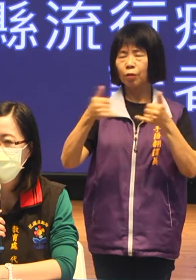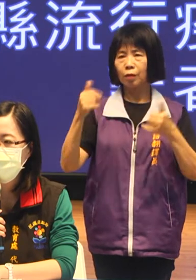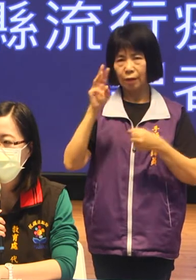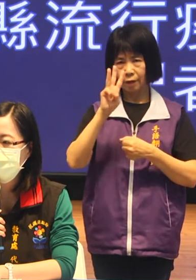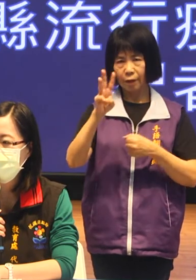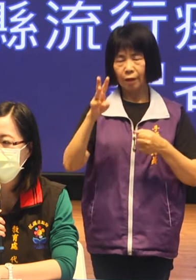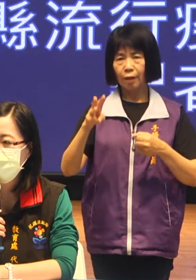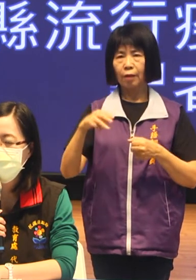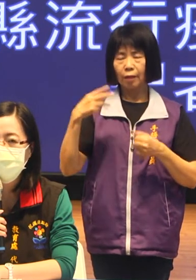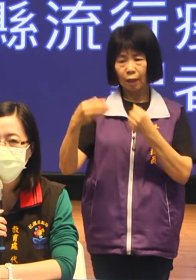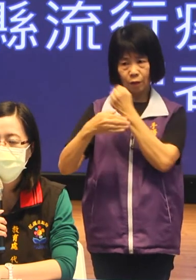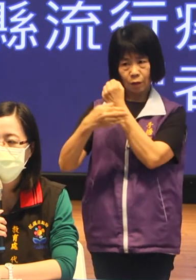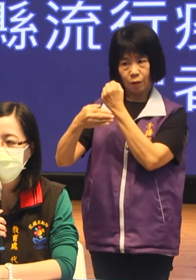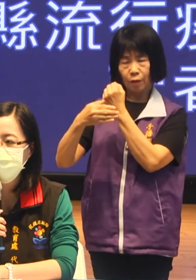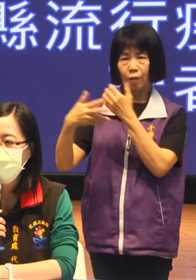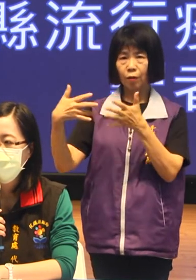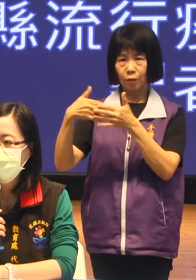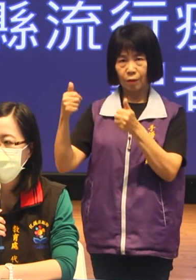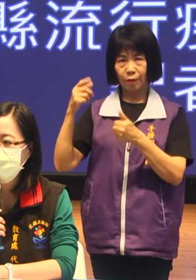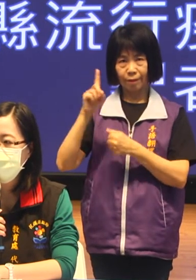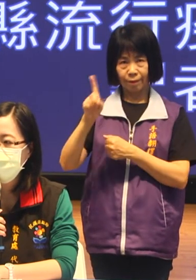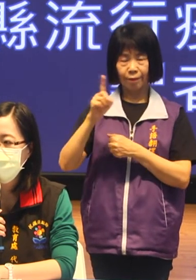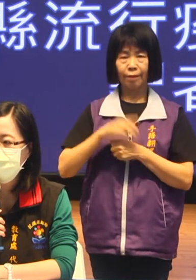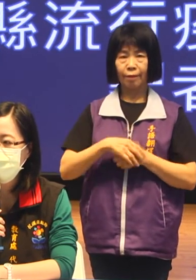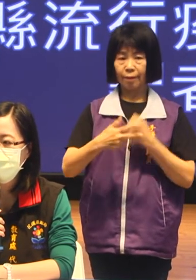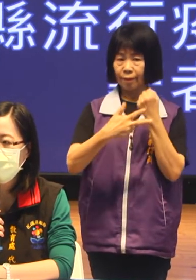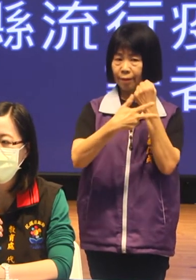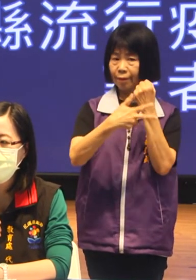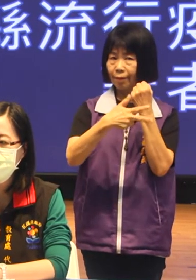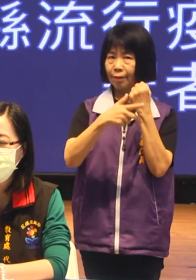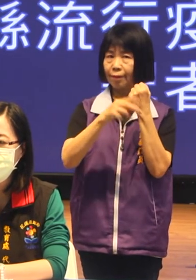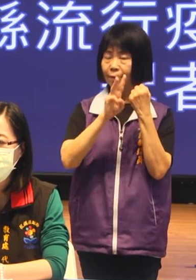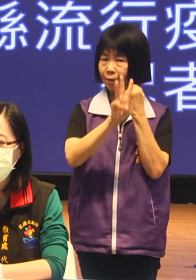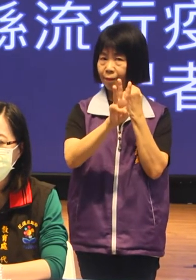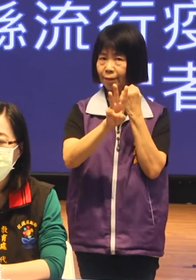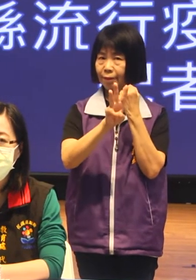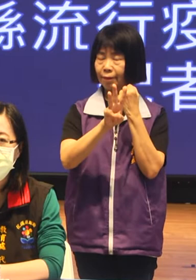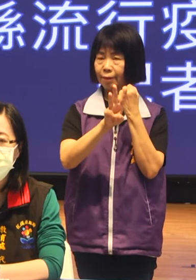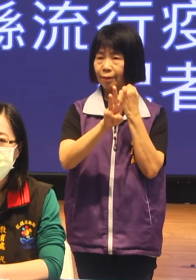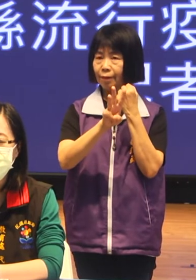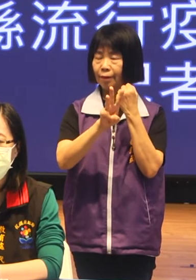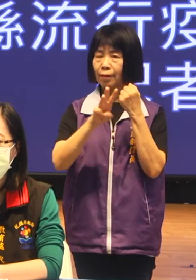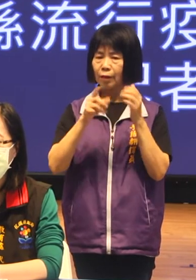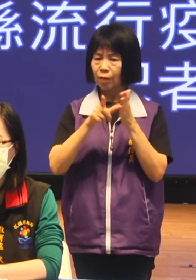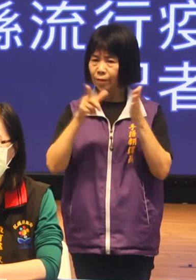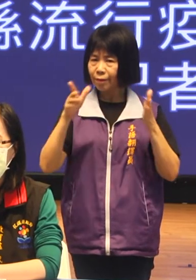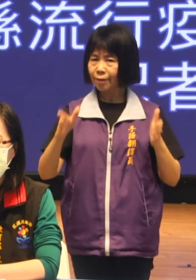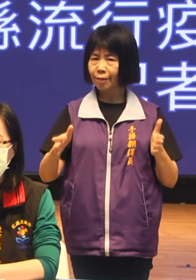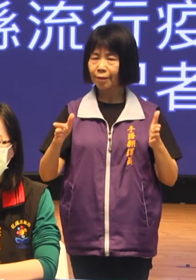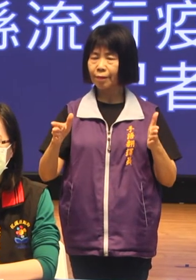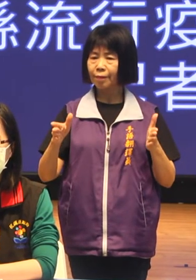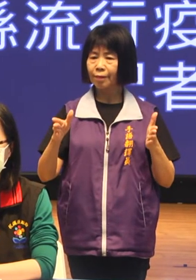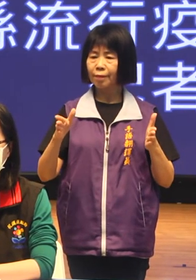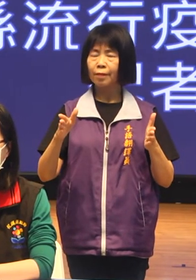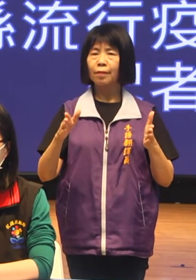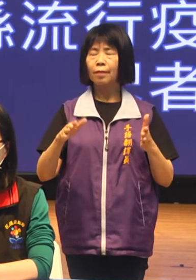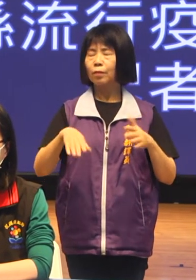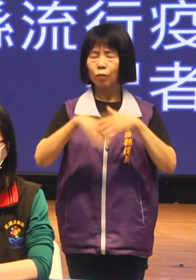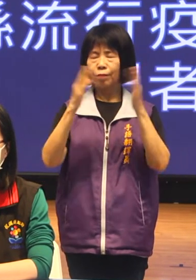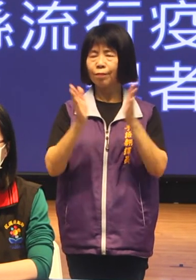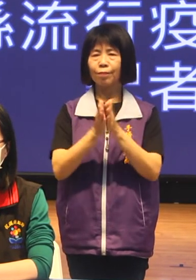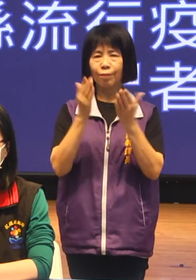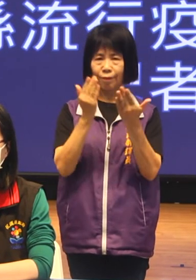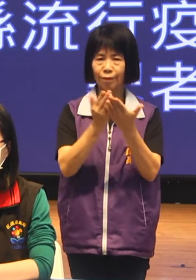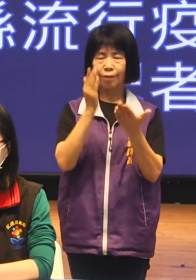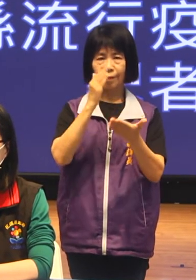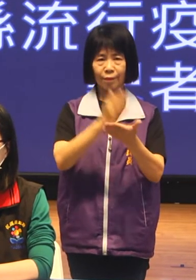及9年级的1位学生。那7年级的这3位学生呢，因为我们这段期间呢，都停课，所